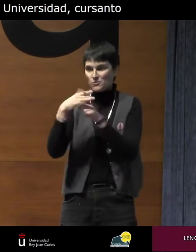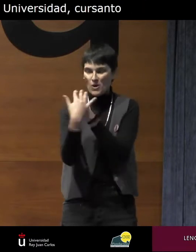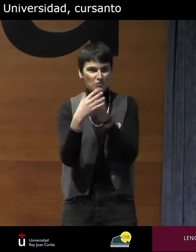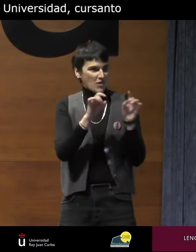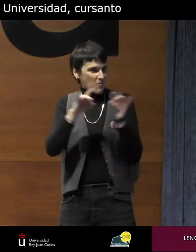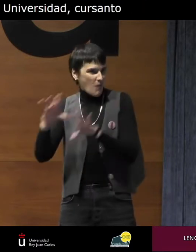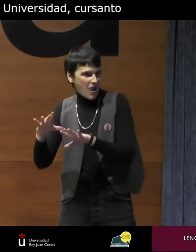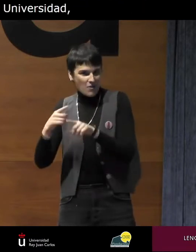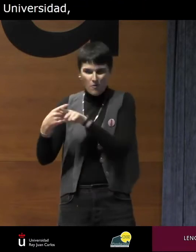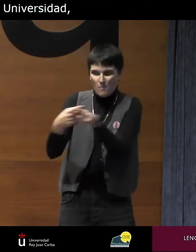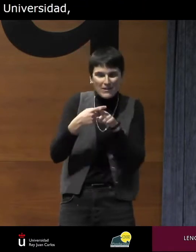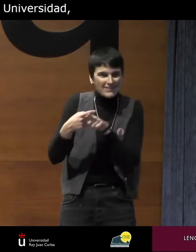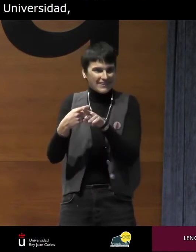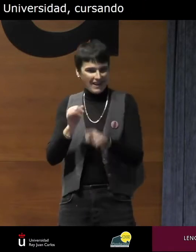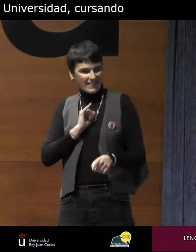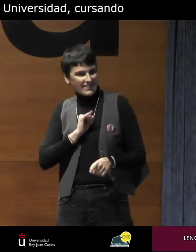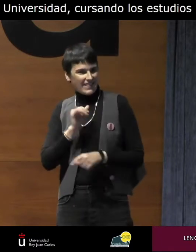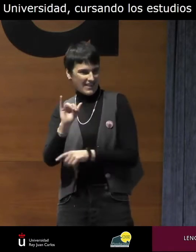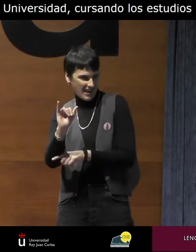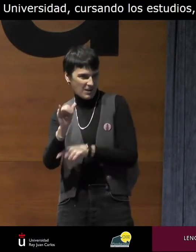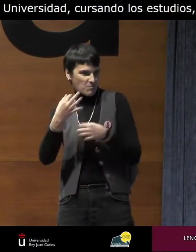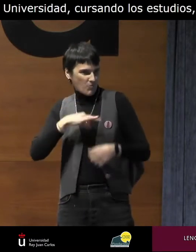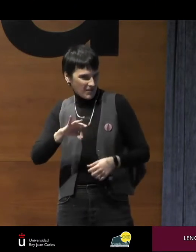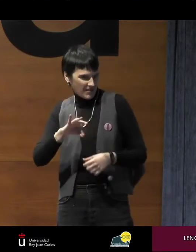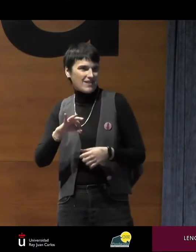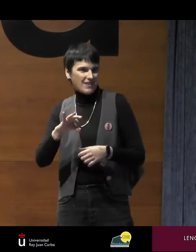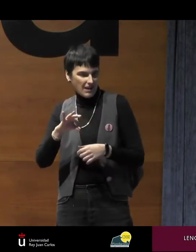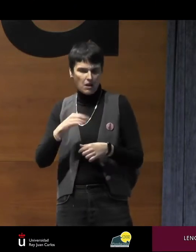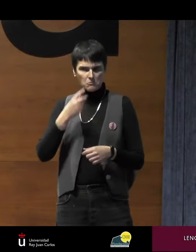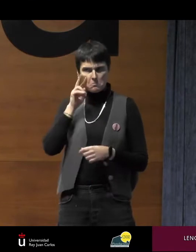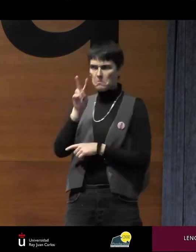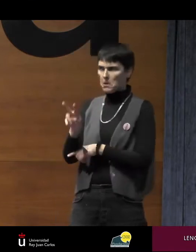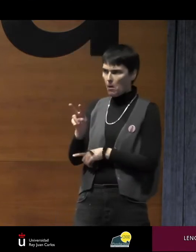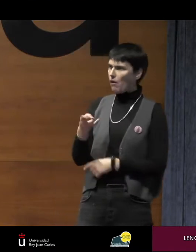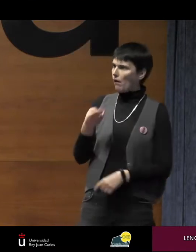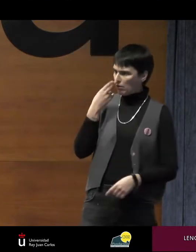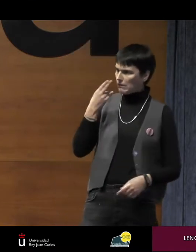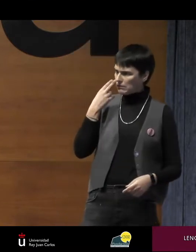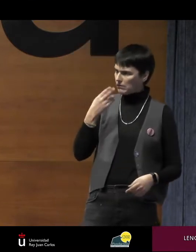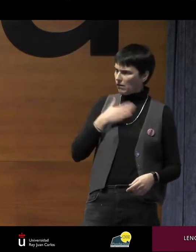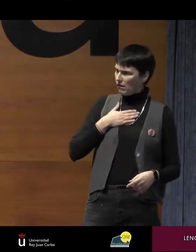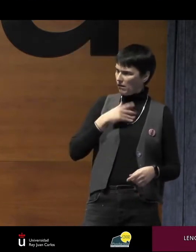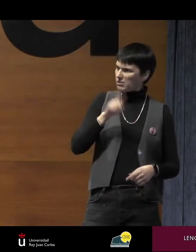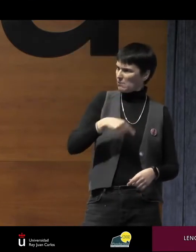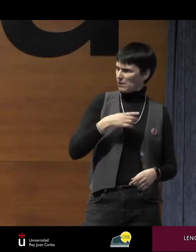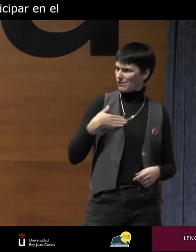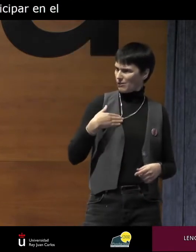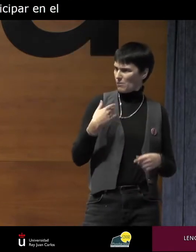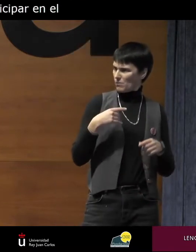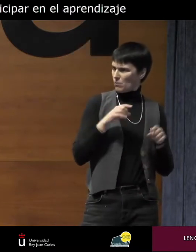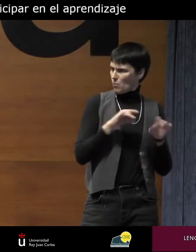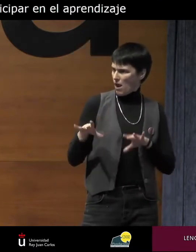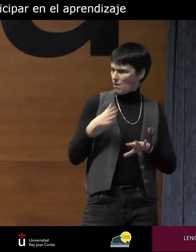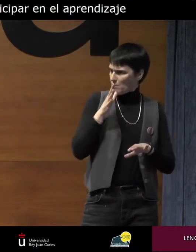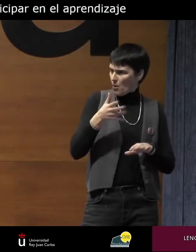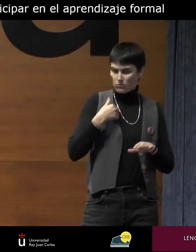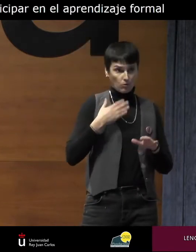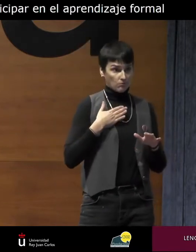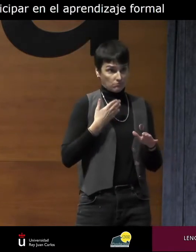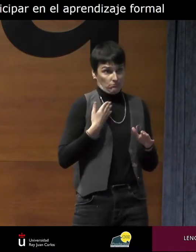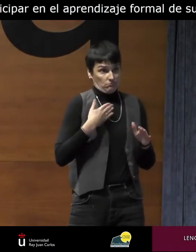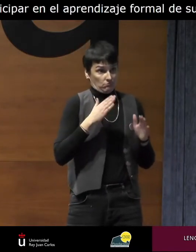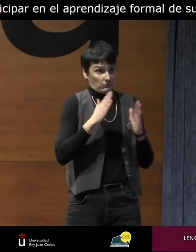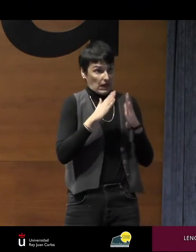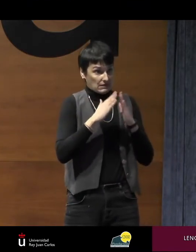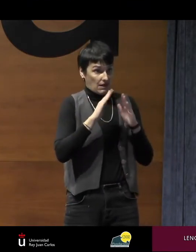el aprendizaje formal de su lengua de herencia. Y la verdad es que a mí esto me pareció muy interesante